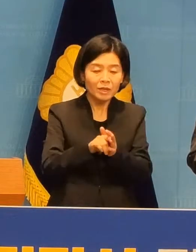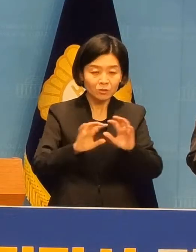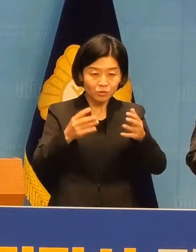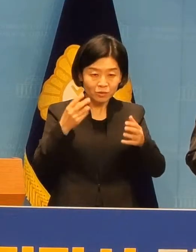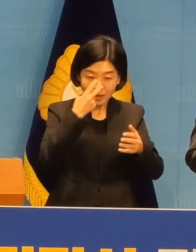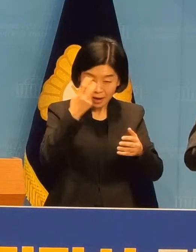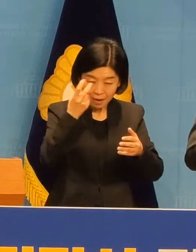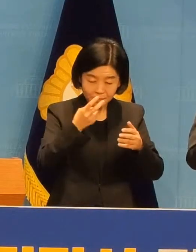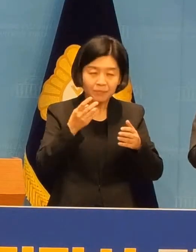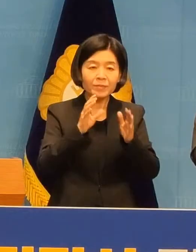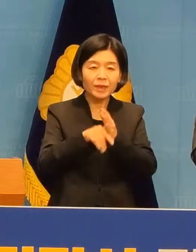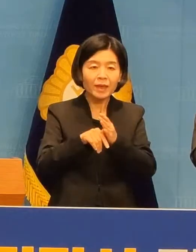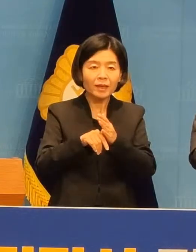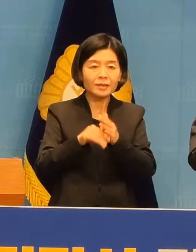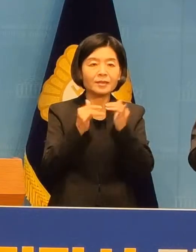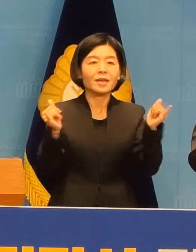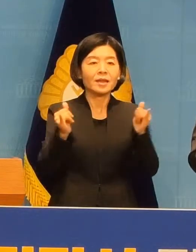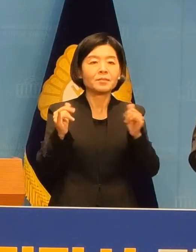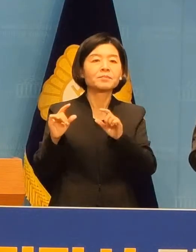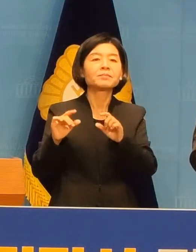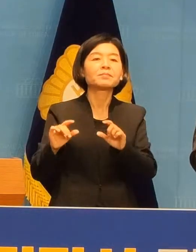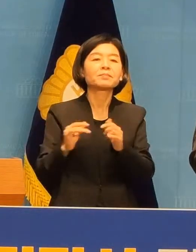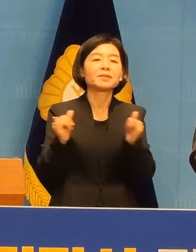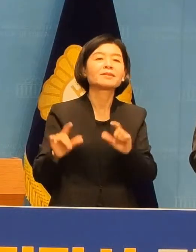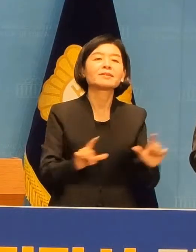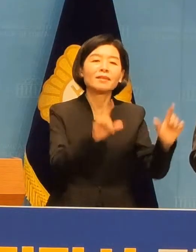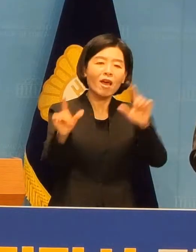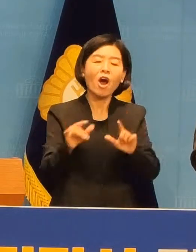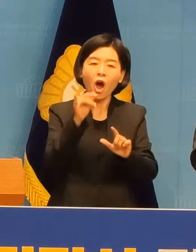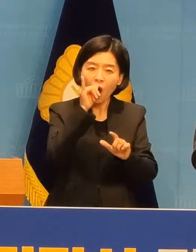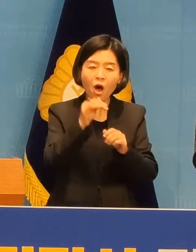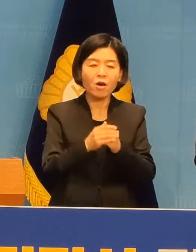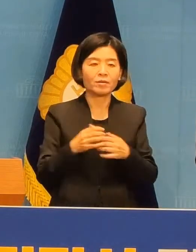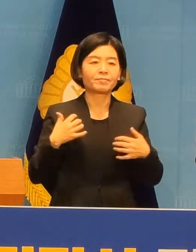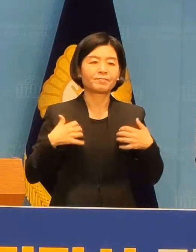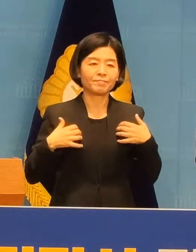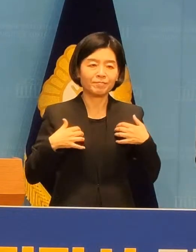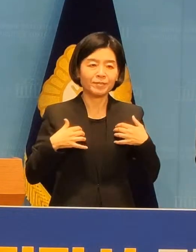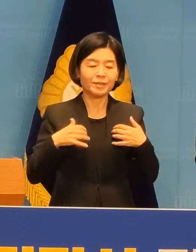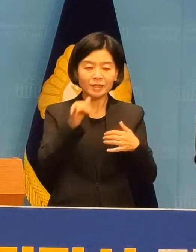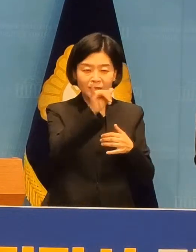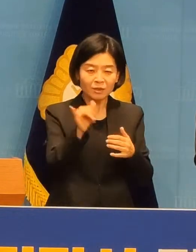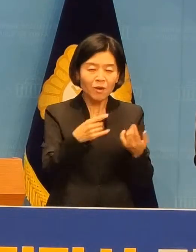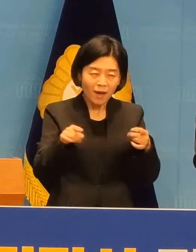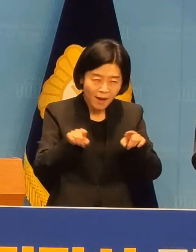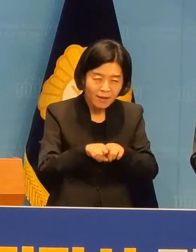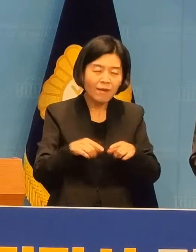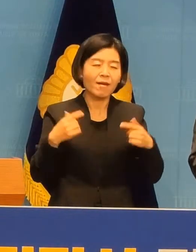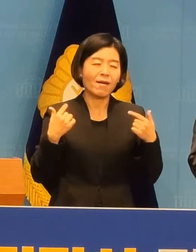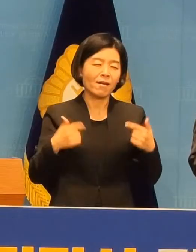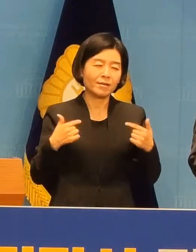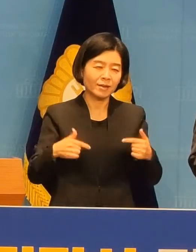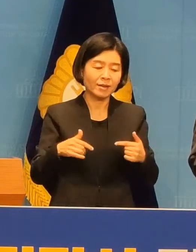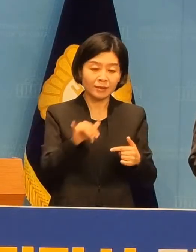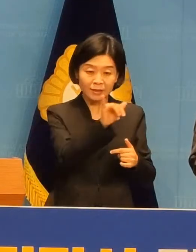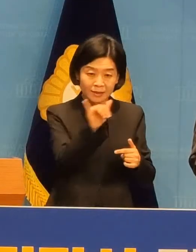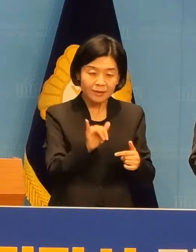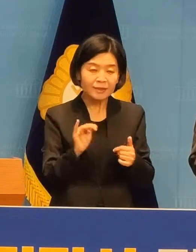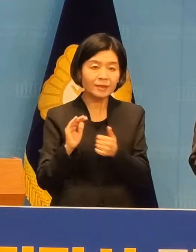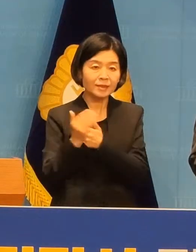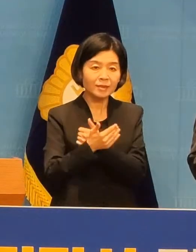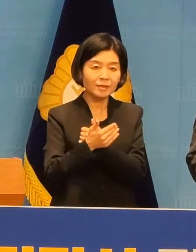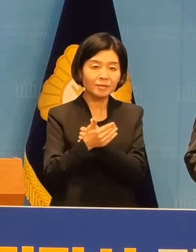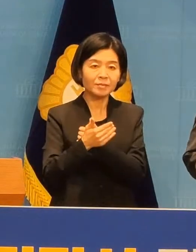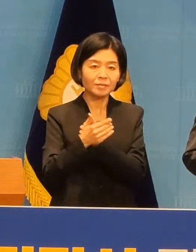있었습니다. 반갑습니다. 을과 더불어 언제나 을지로 더불어민주당 을 지키는